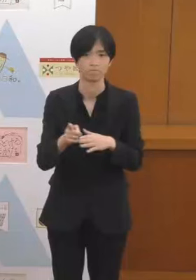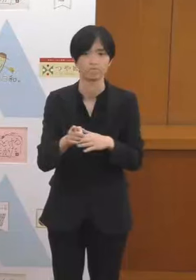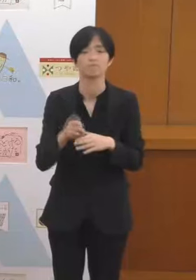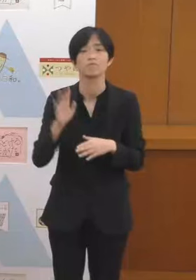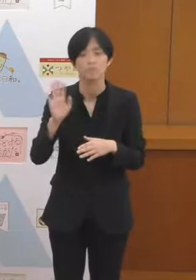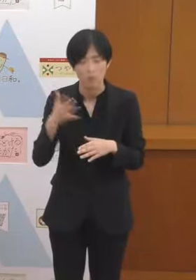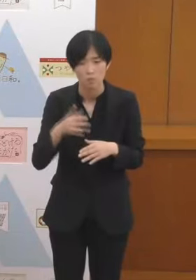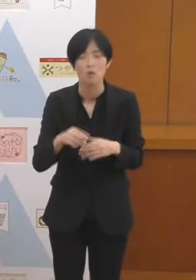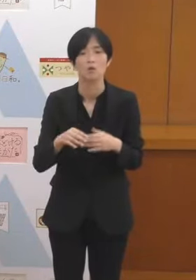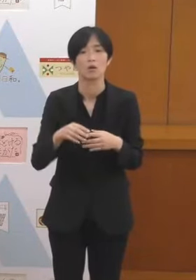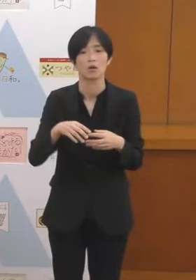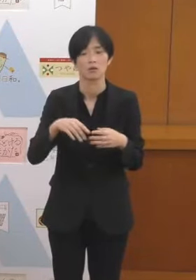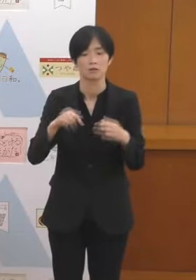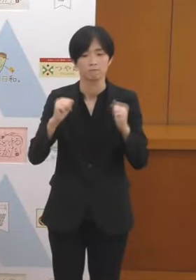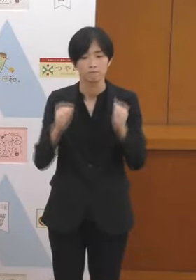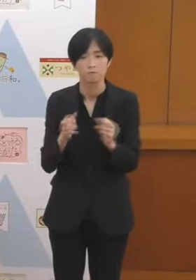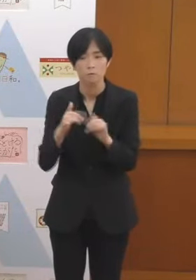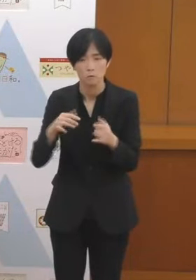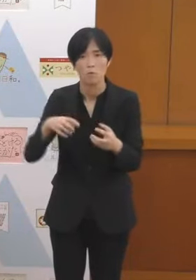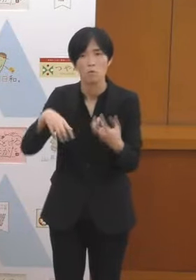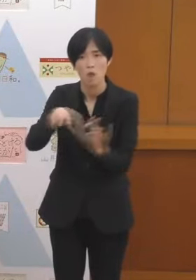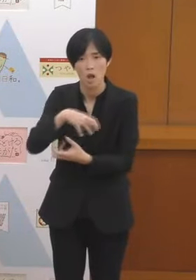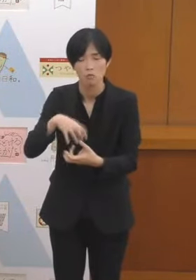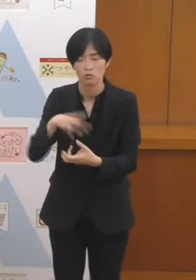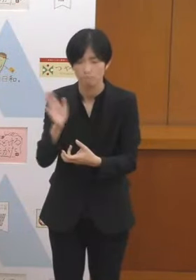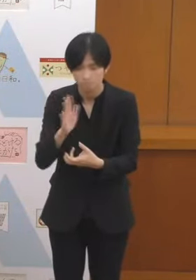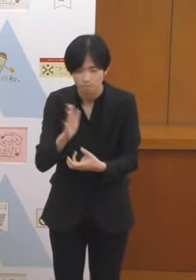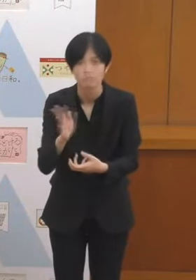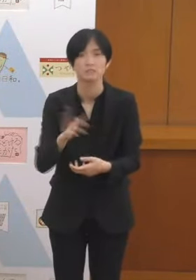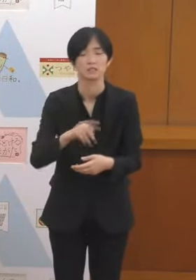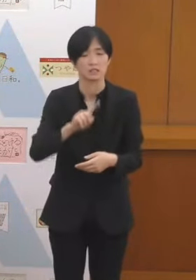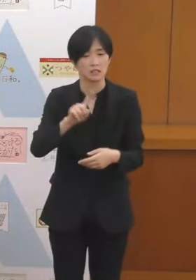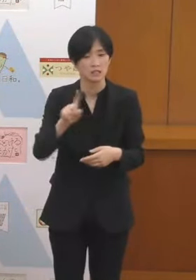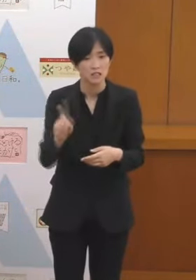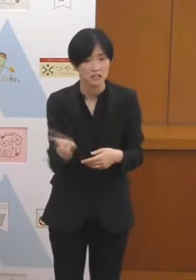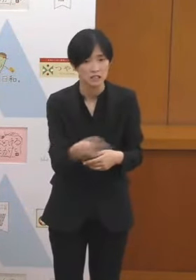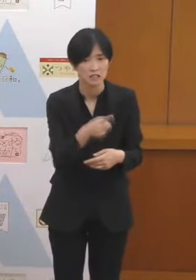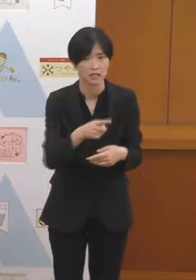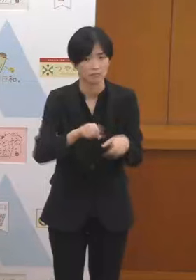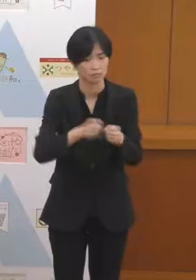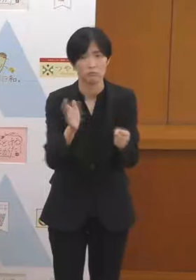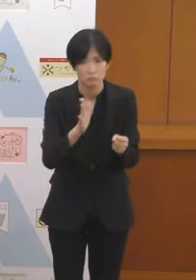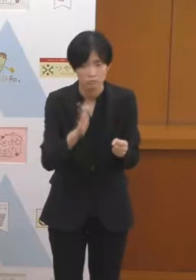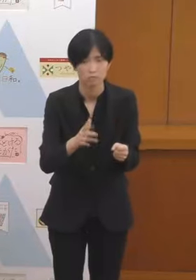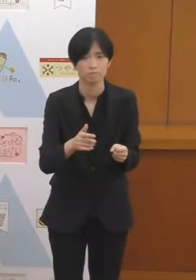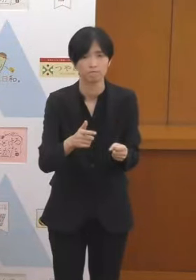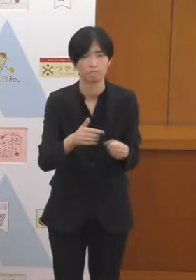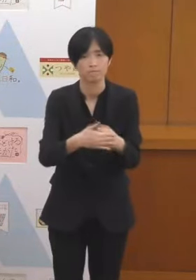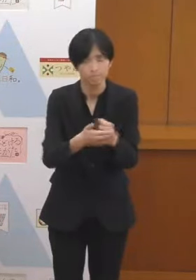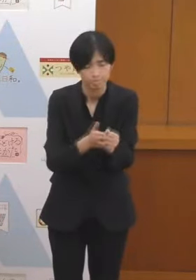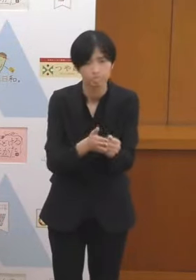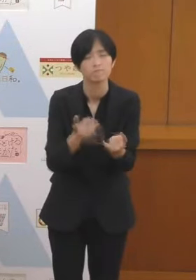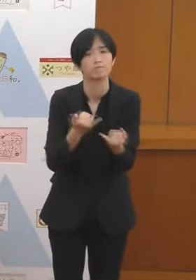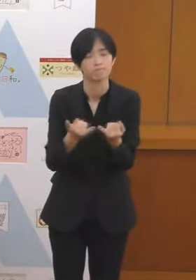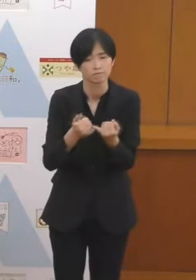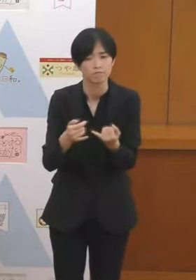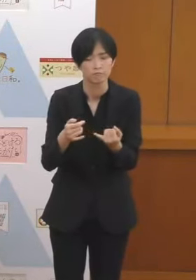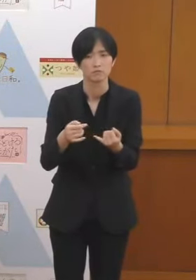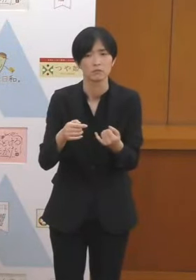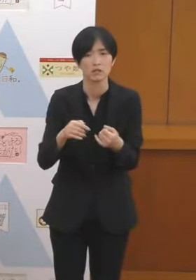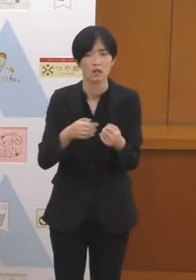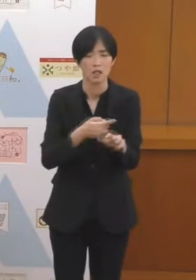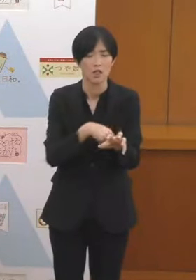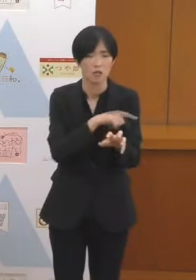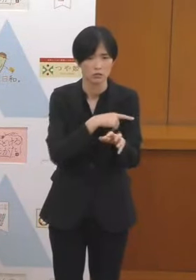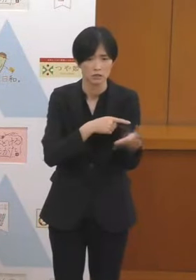を回避したりまやはりあの地域あの地域の自然環境を保護しなければいけないというまそのあの両立がやはり問題になって